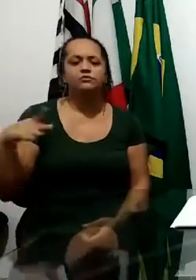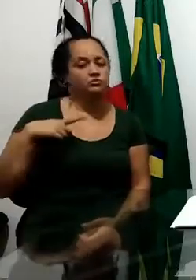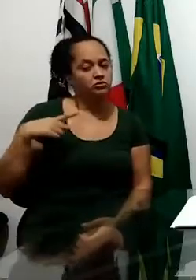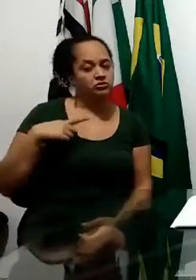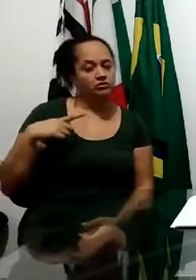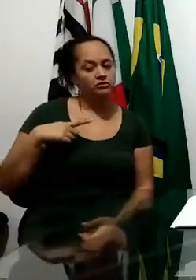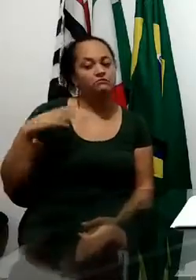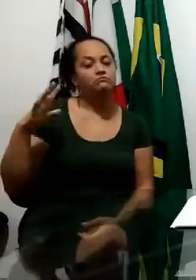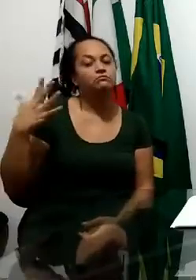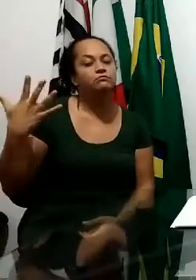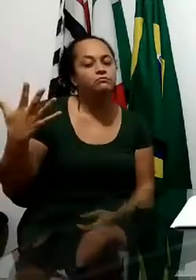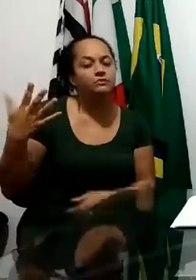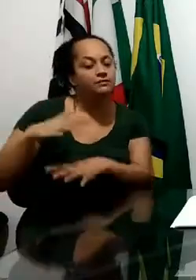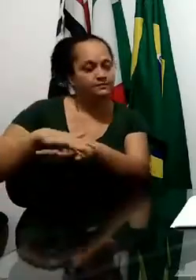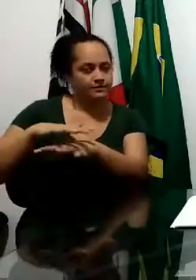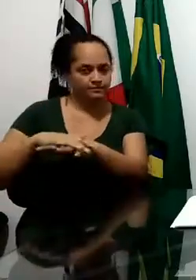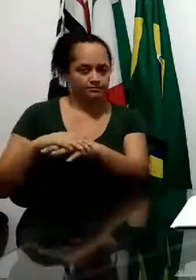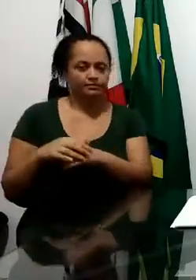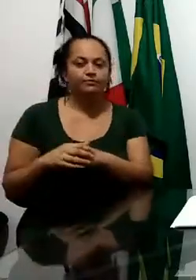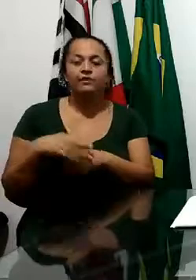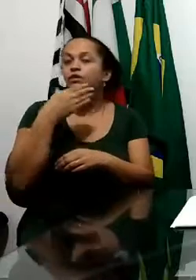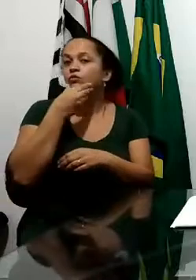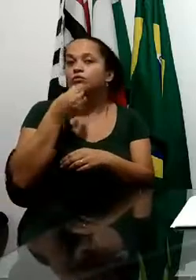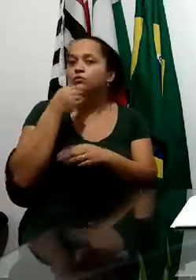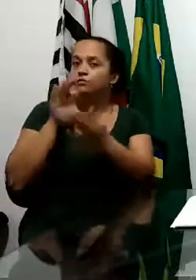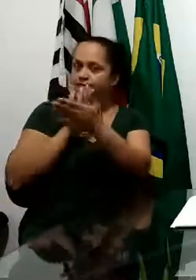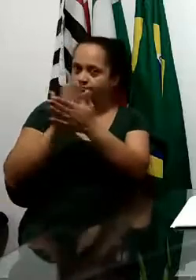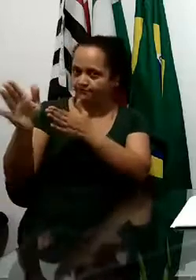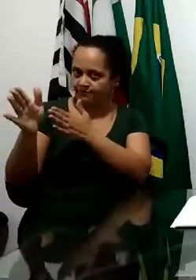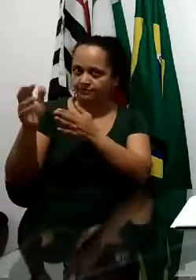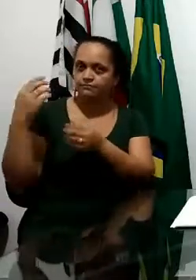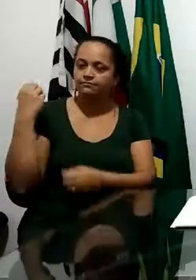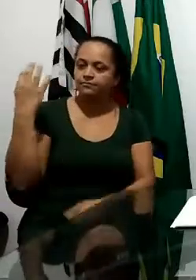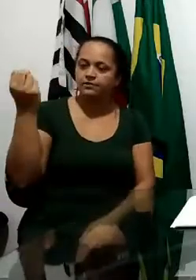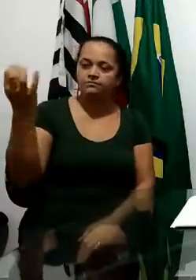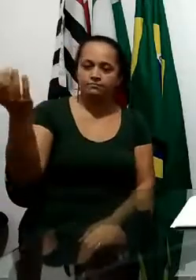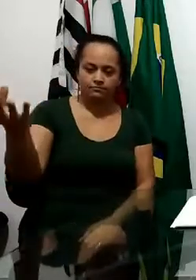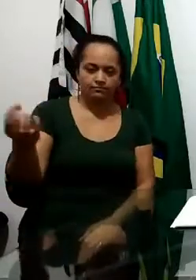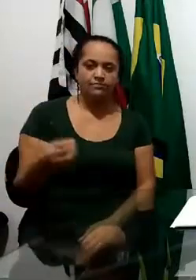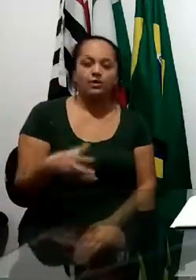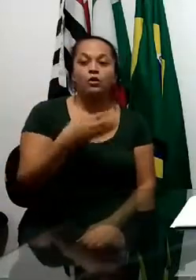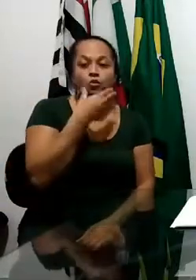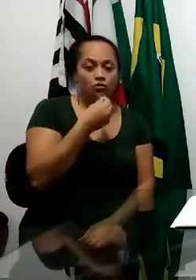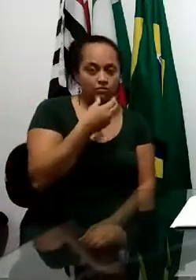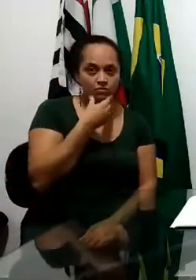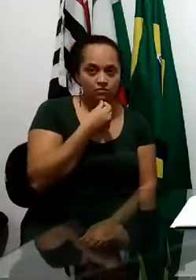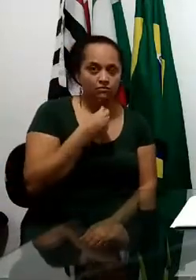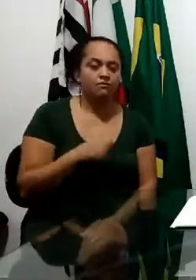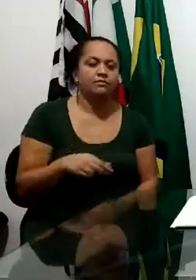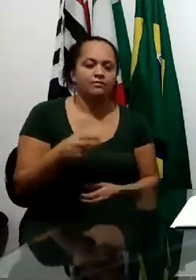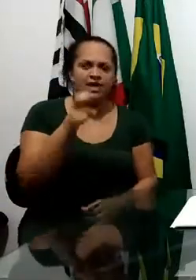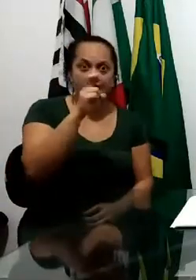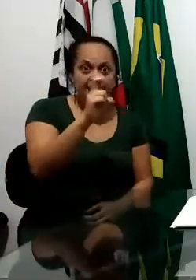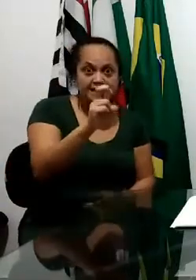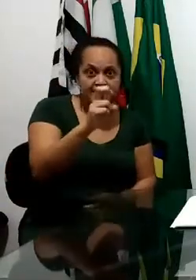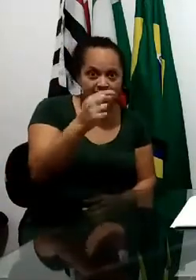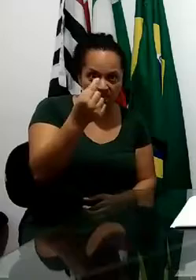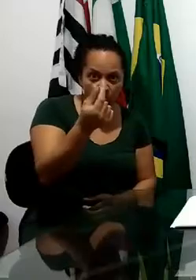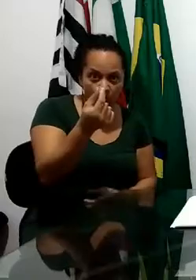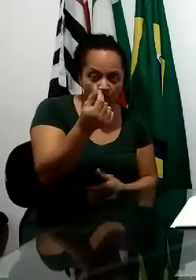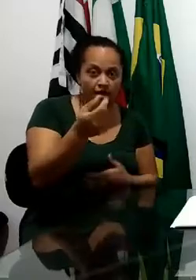então partiu. O que recebera 5 talentos, saiu imediatamente a negociar